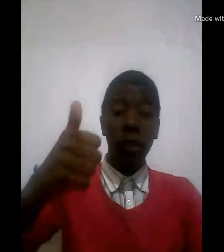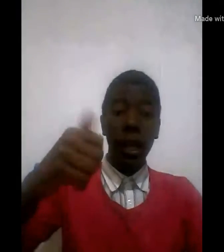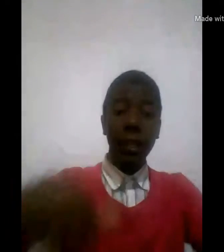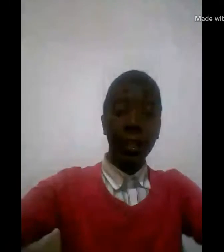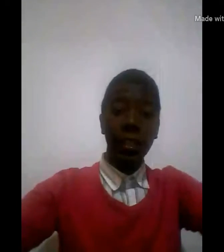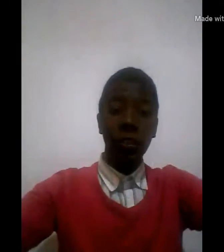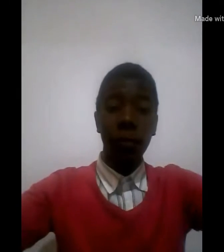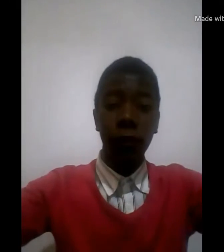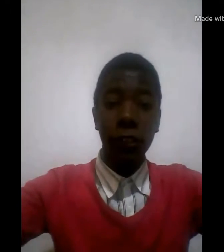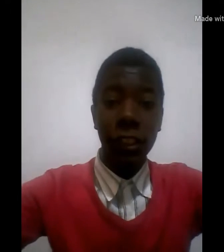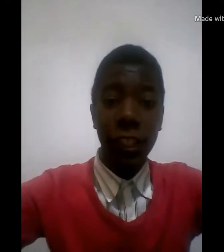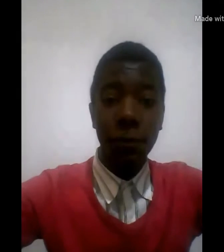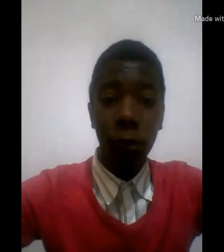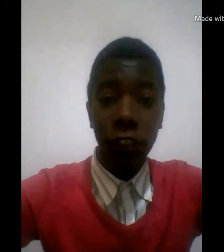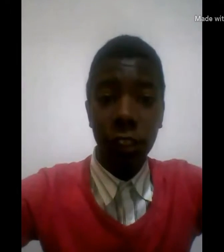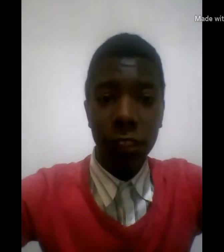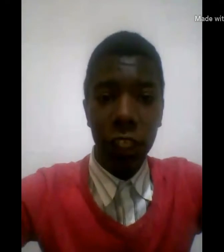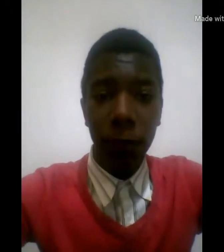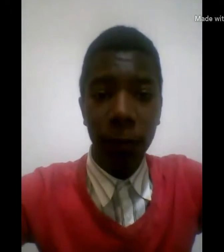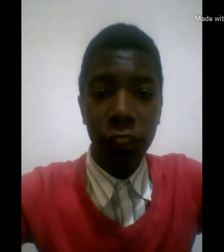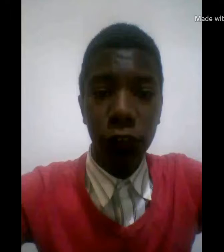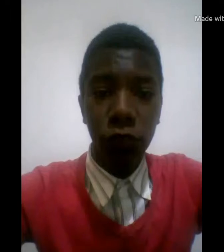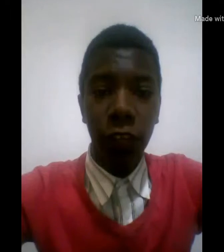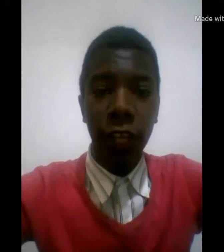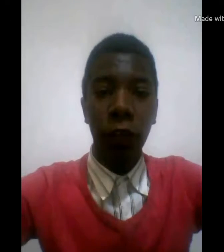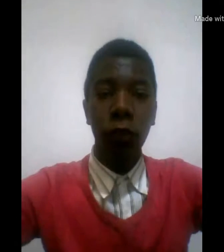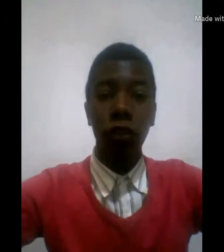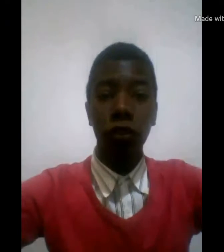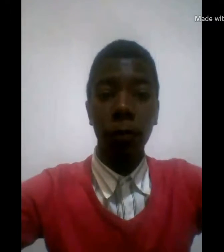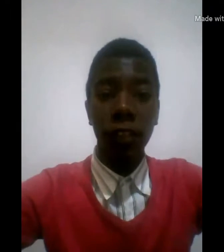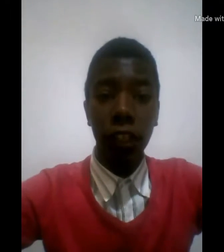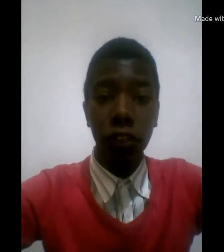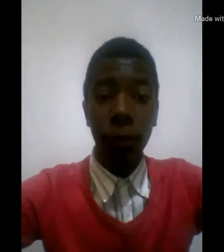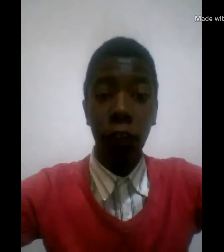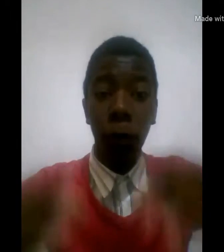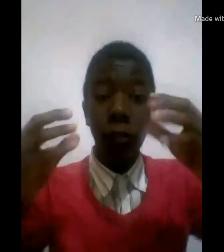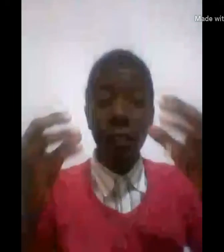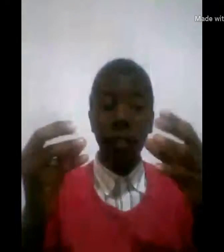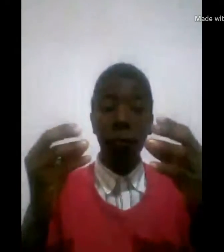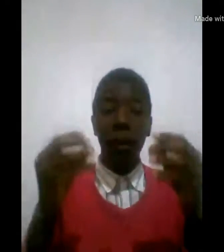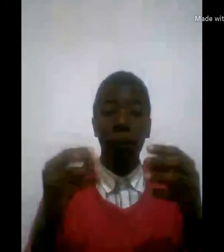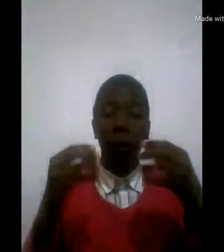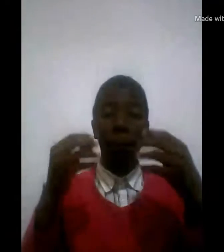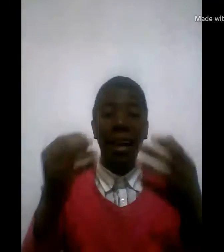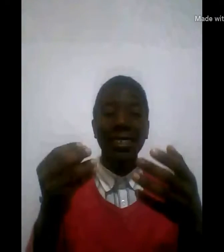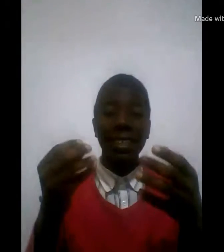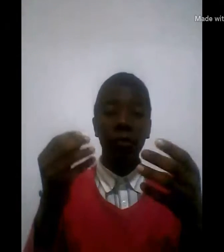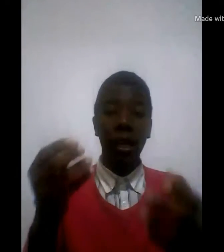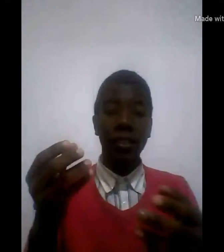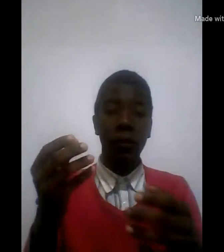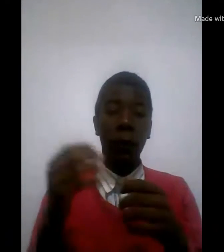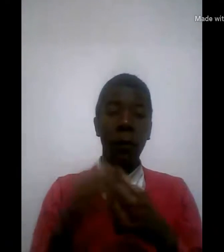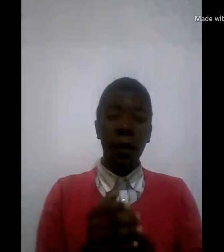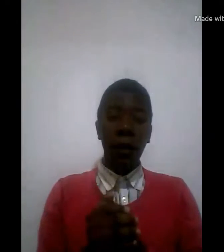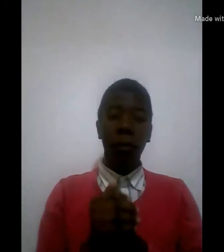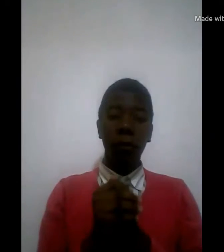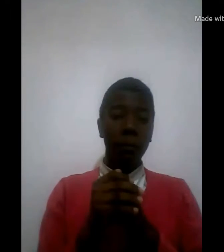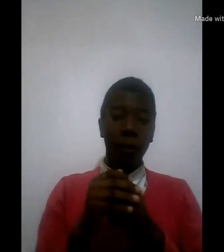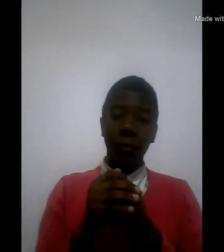Olá galerinha, tudo bem com vocês? Bom, estamos aqui para mais um vídeo no canal e hoje vamos falar sobre como ter uma boa base educacional. Bom, lembrando